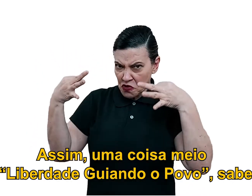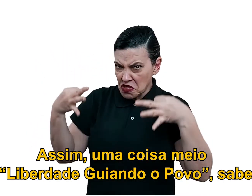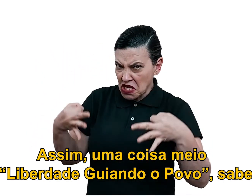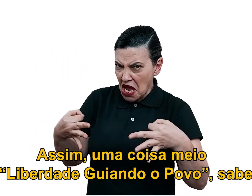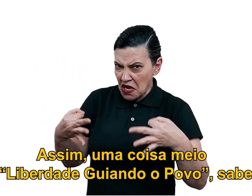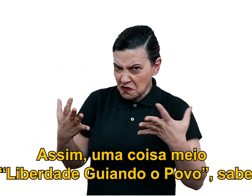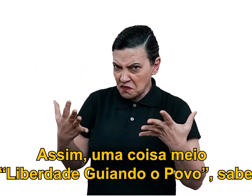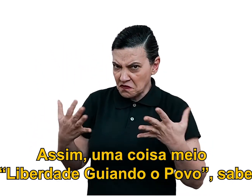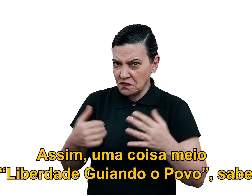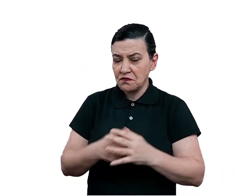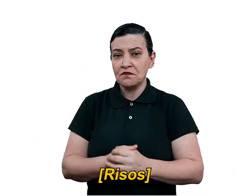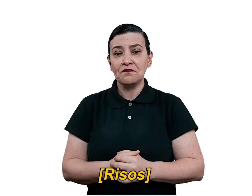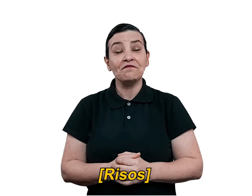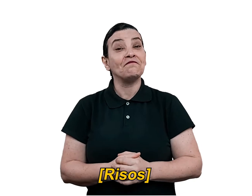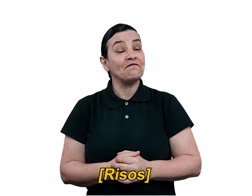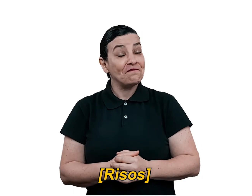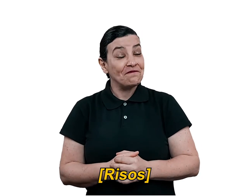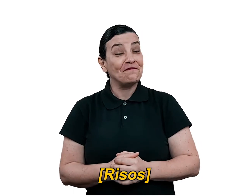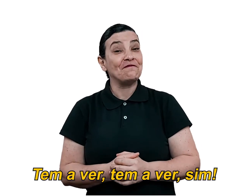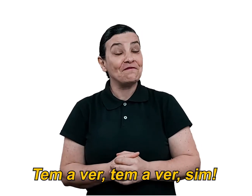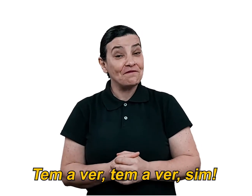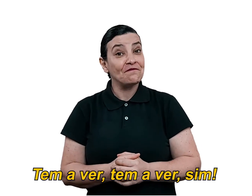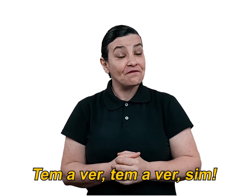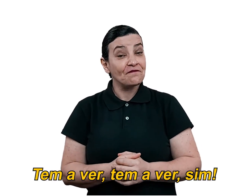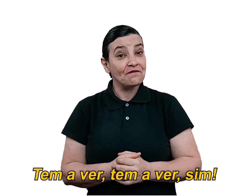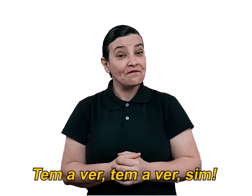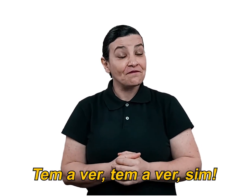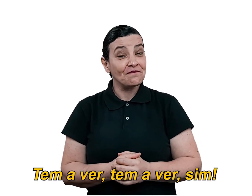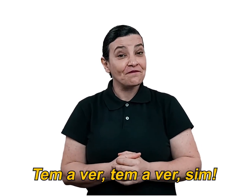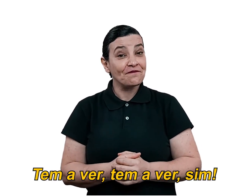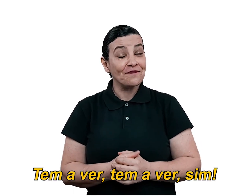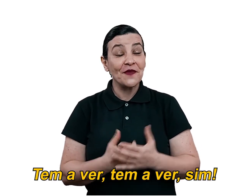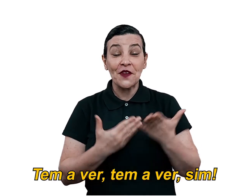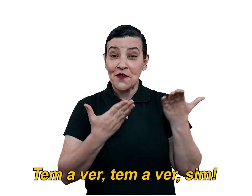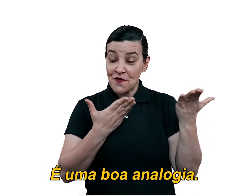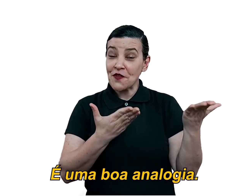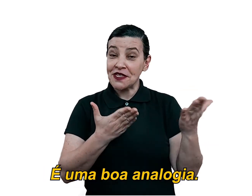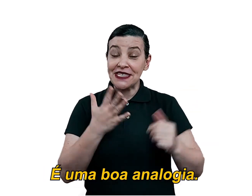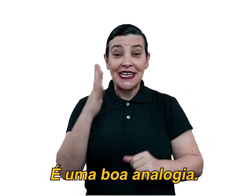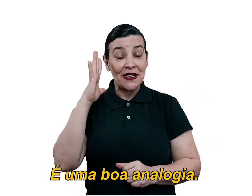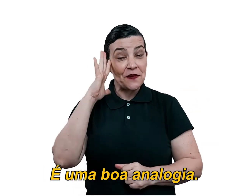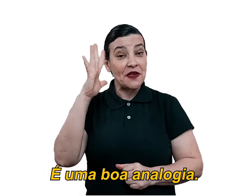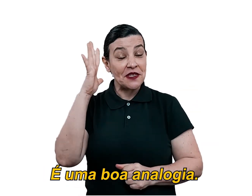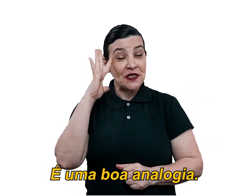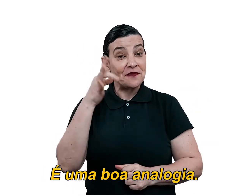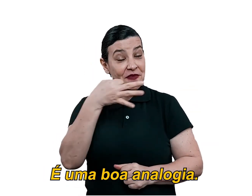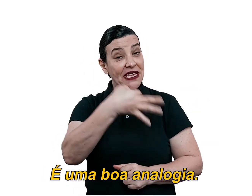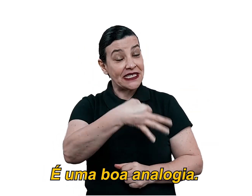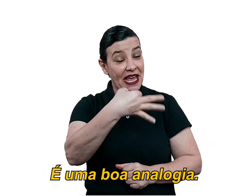povo, sabe? Não, tem a ver sim. É uma boa analogia.